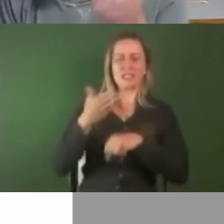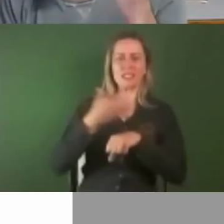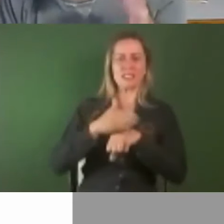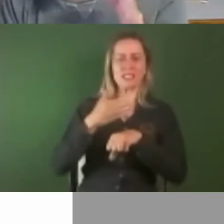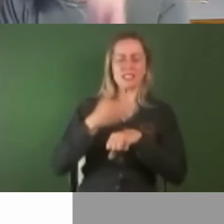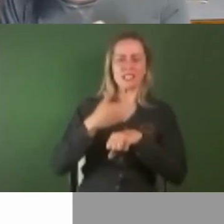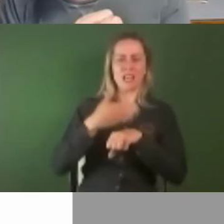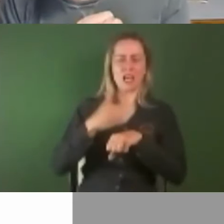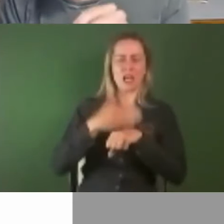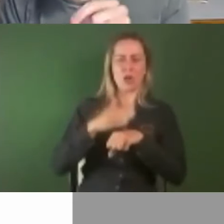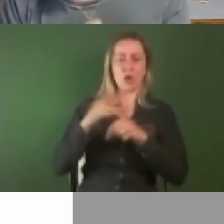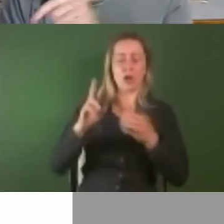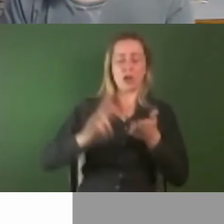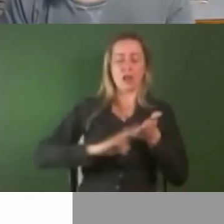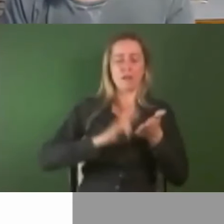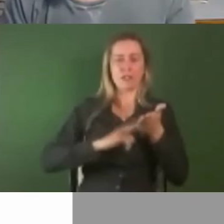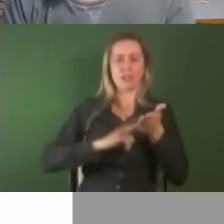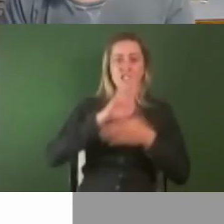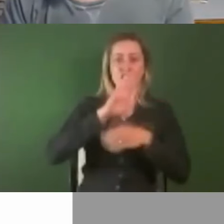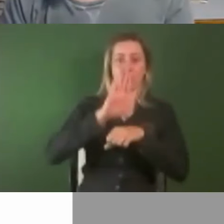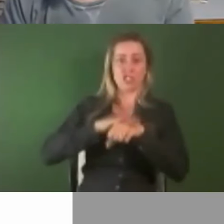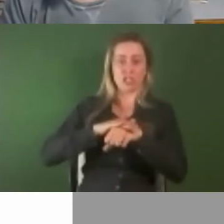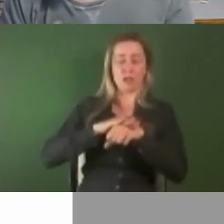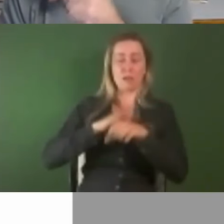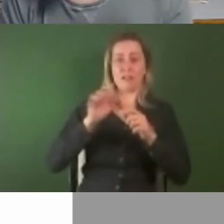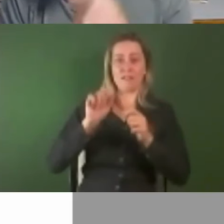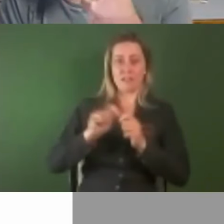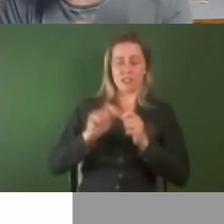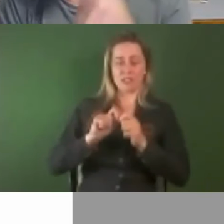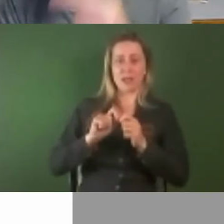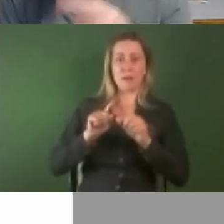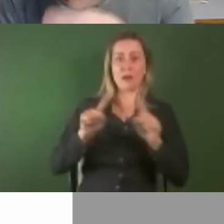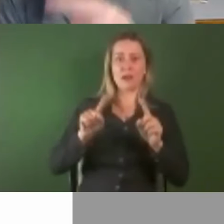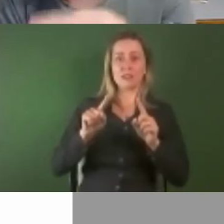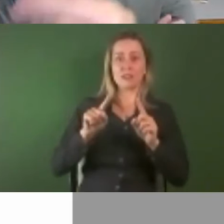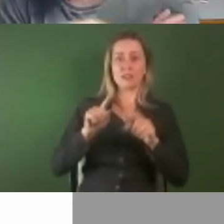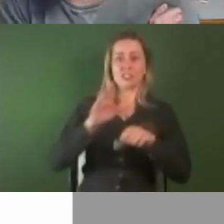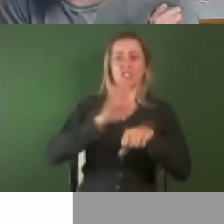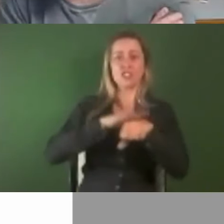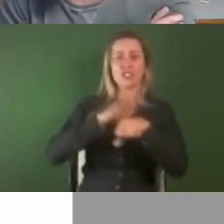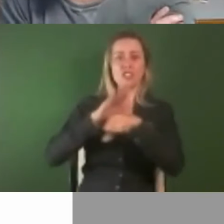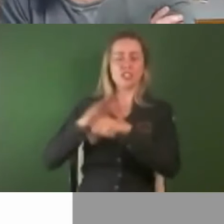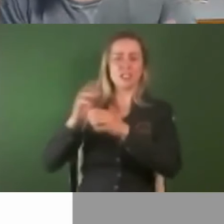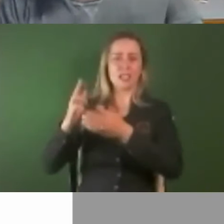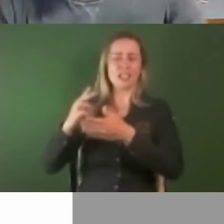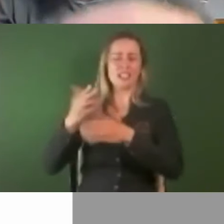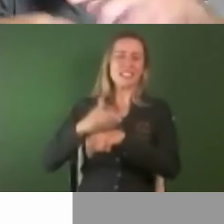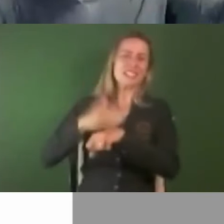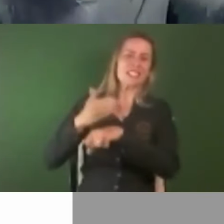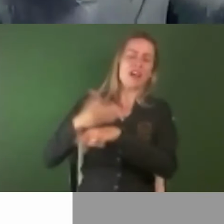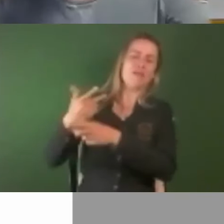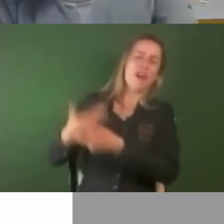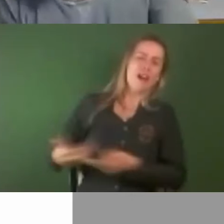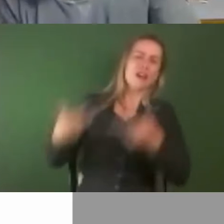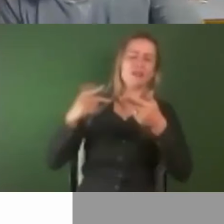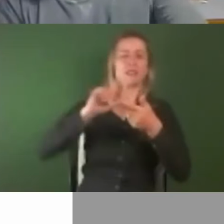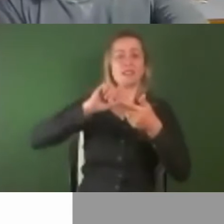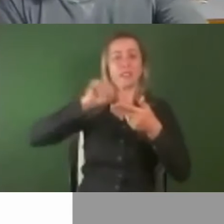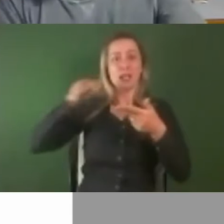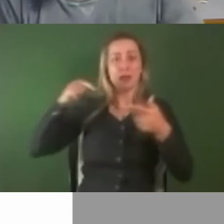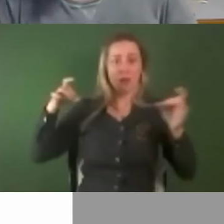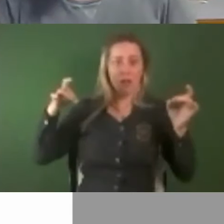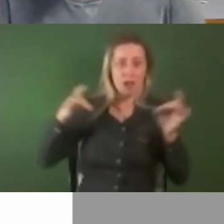ensaios que as revistas chamavam os fotógrafos para fazer, e os caras faziam vários ensaios distintos, e depois de terem feito